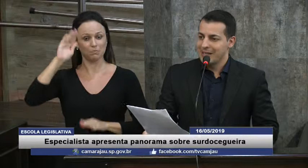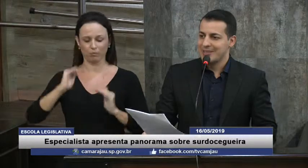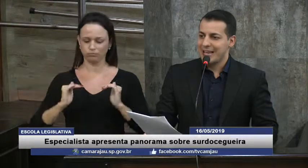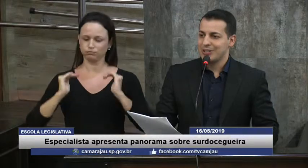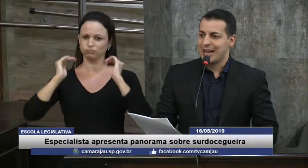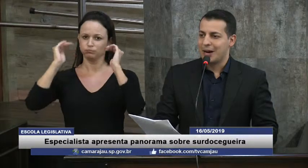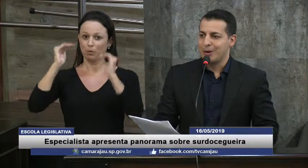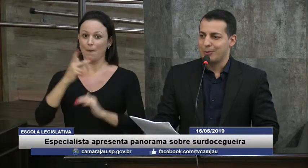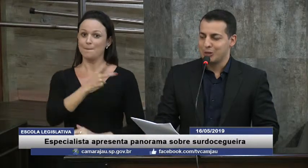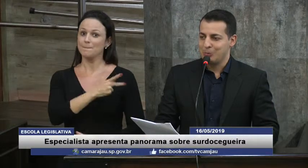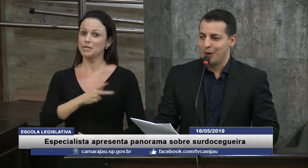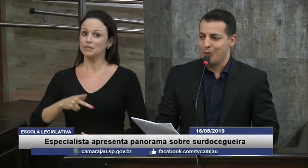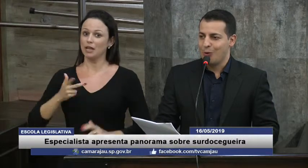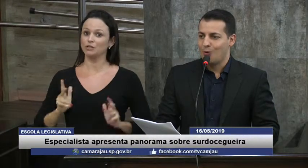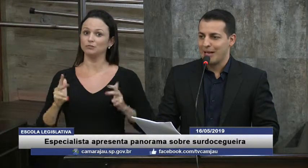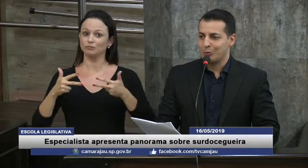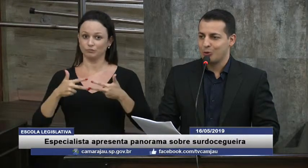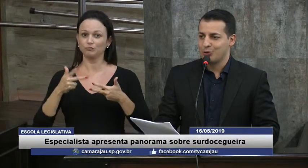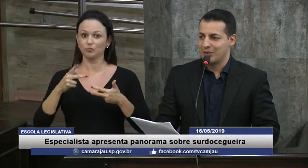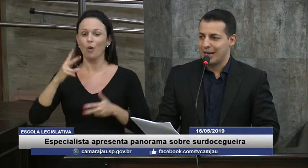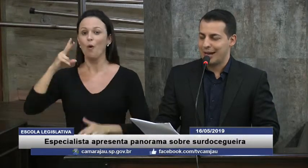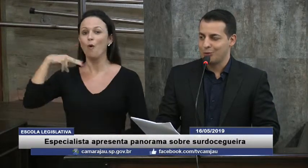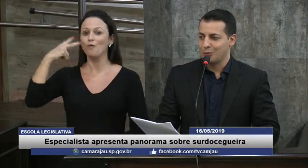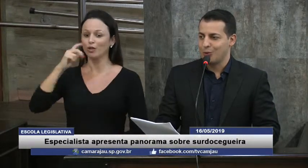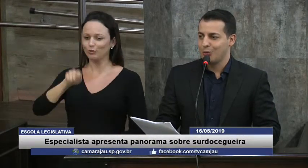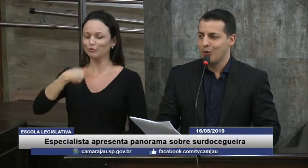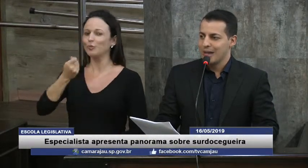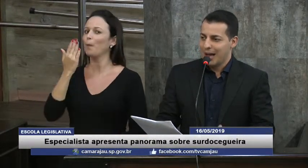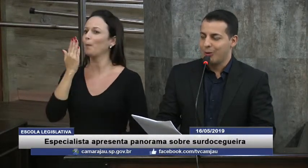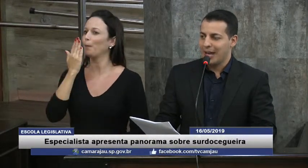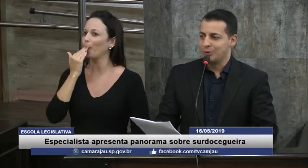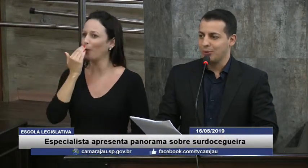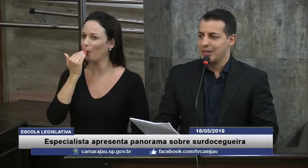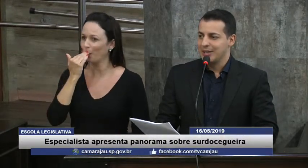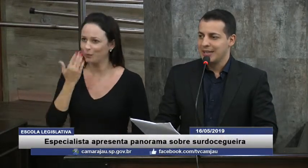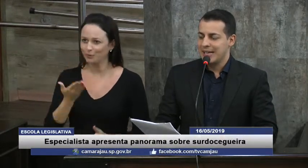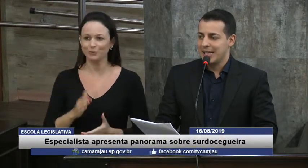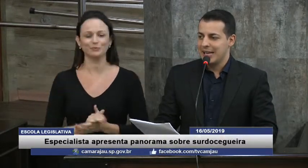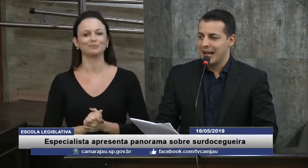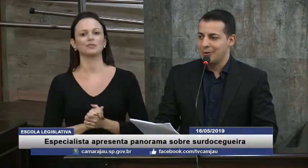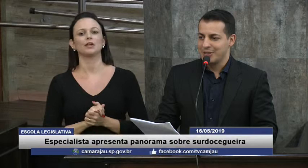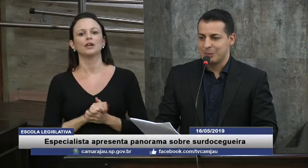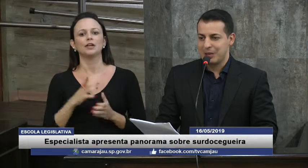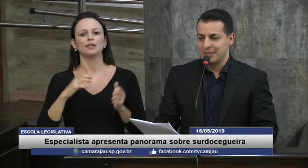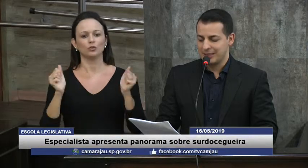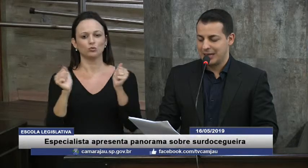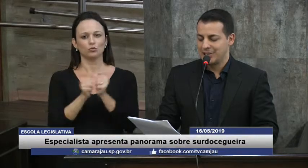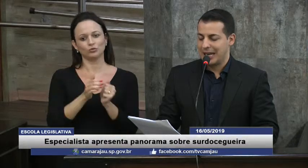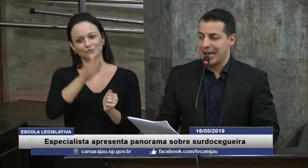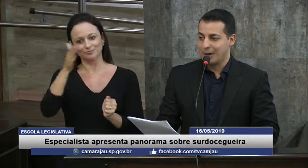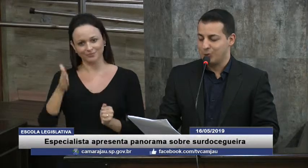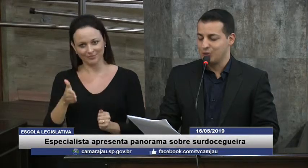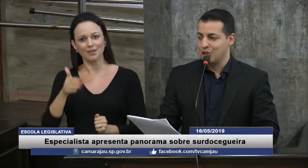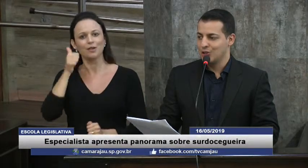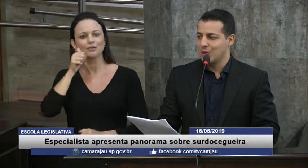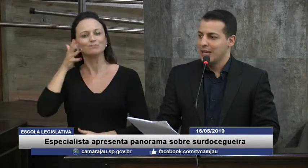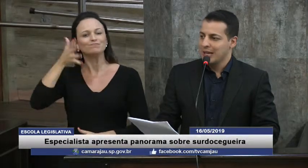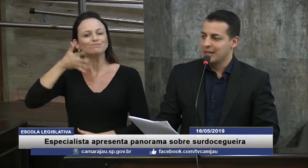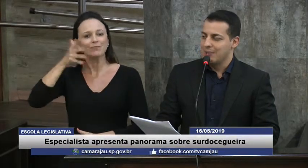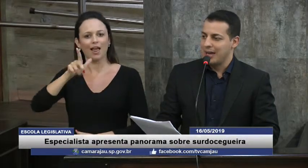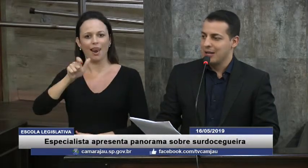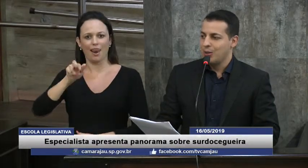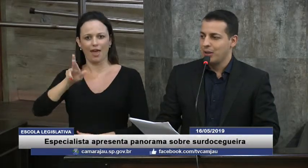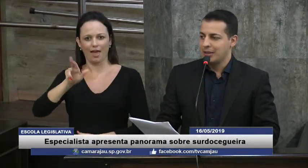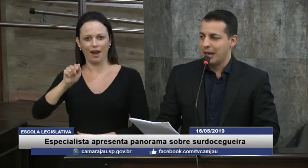o presidente da Câmara Municipal, o vereador José Carlos Borgo, ao lado dele, a nossa palestrante, a Lara Gontijo,